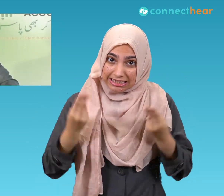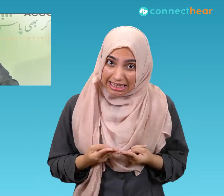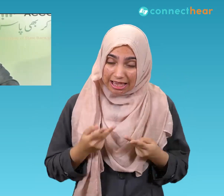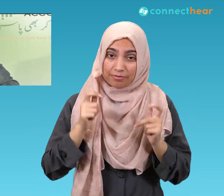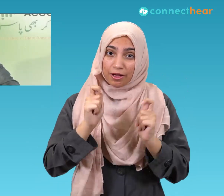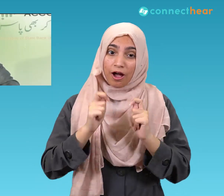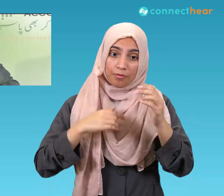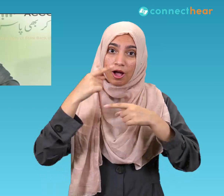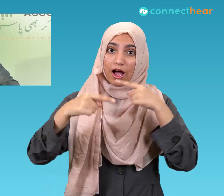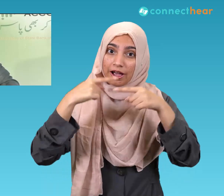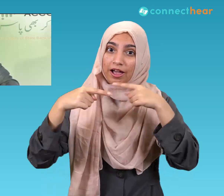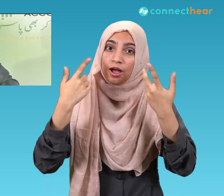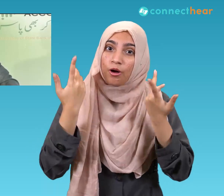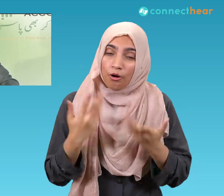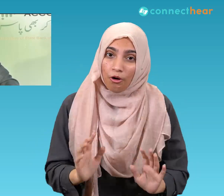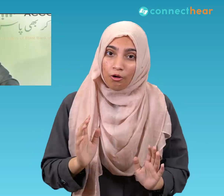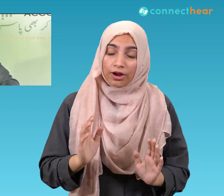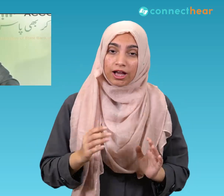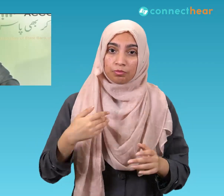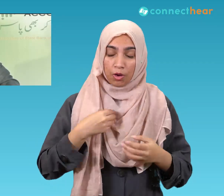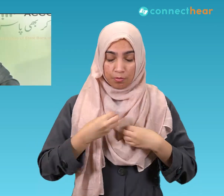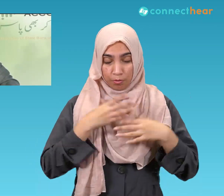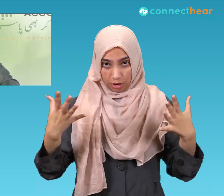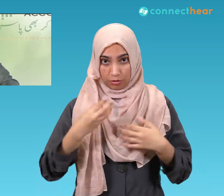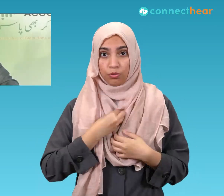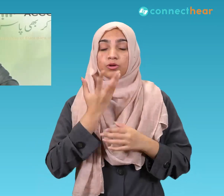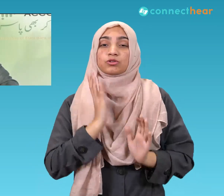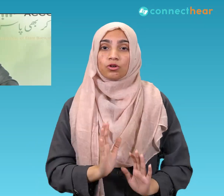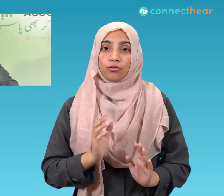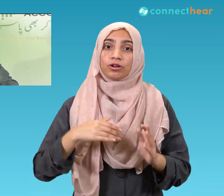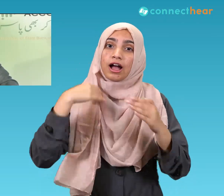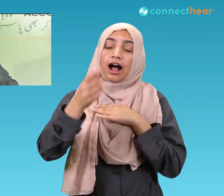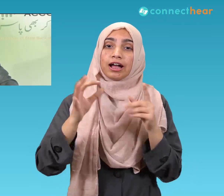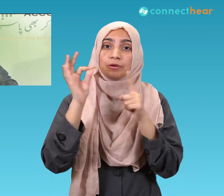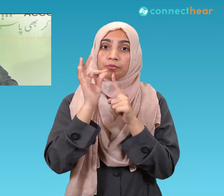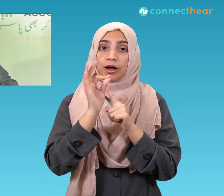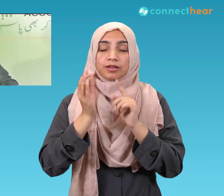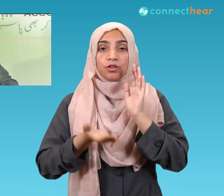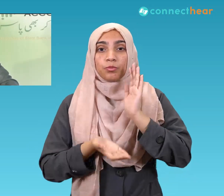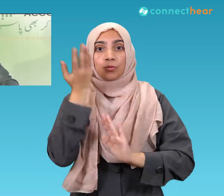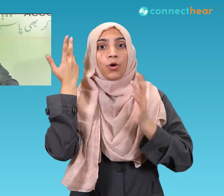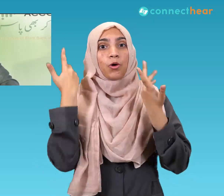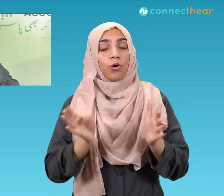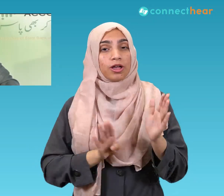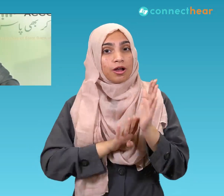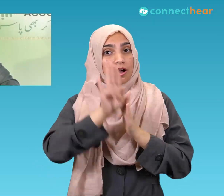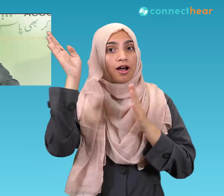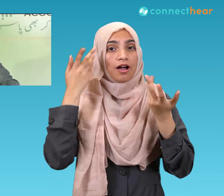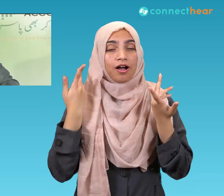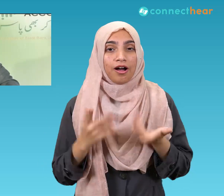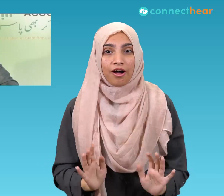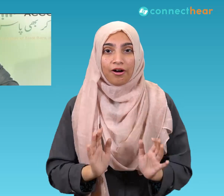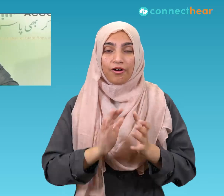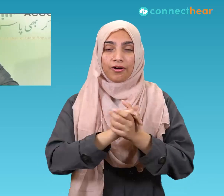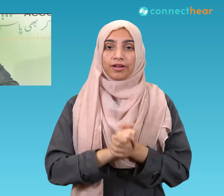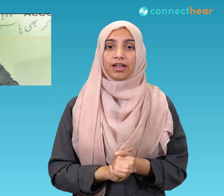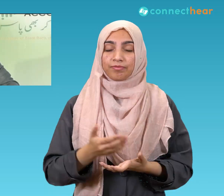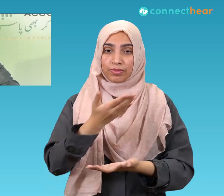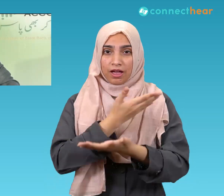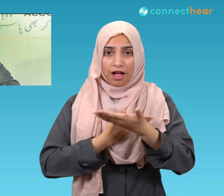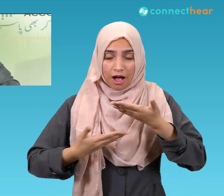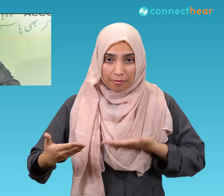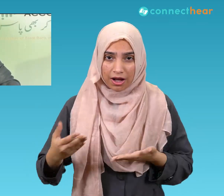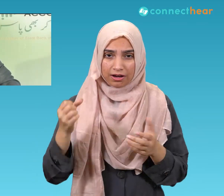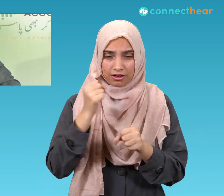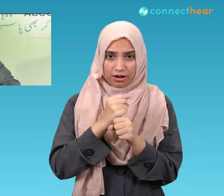ہماری اسٹیبلٹی اپنی کیونکہ ہم نے قرضے, ایک تو بوجھ اتنا قرضوں کا پڑا ہوا ہے, ہماری حکومت نے اب